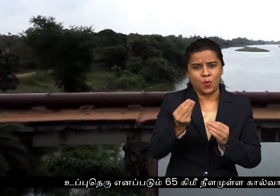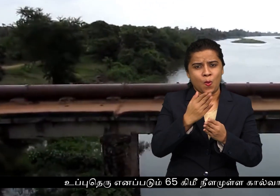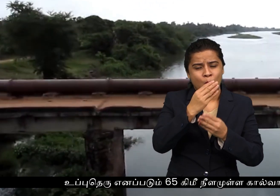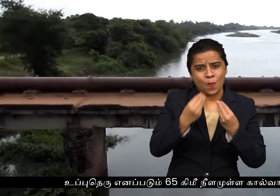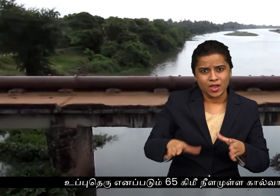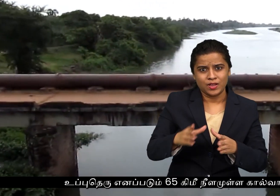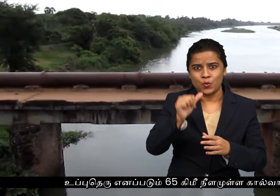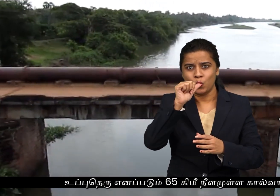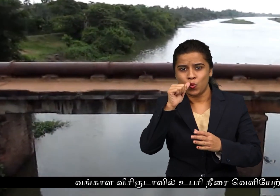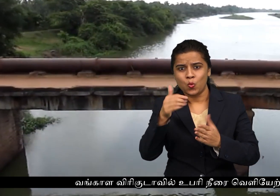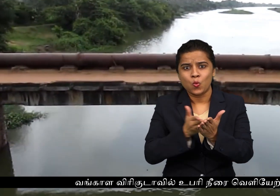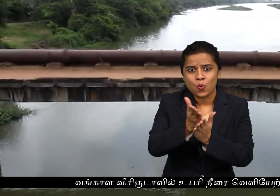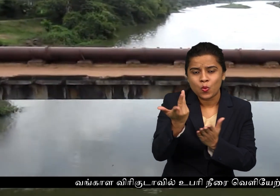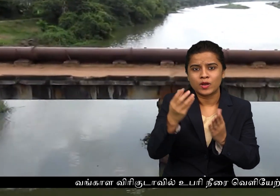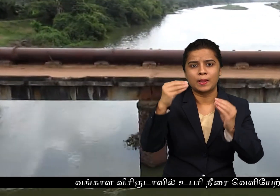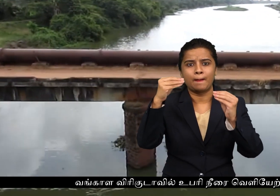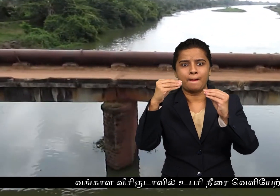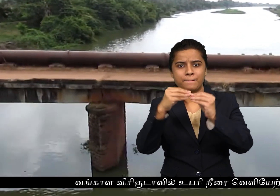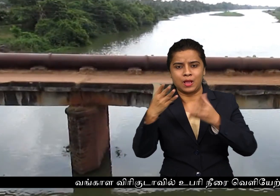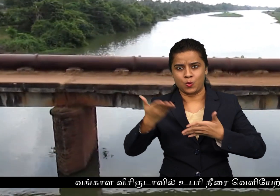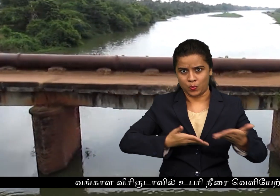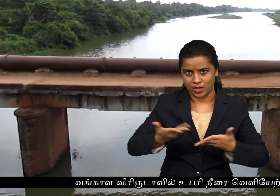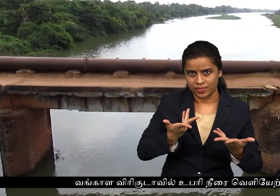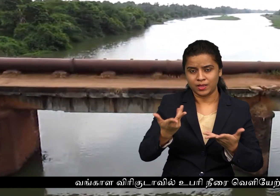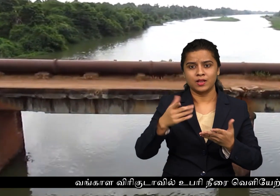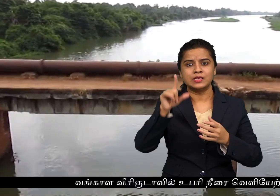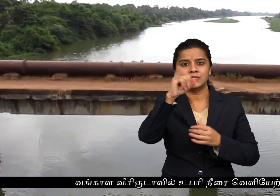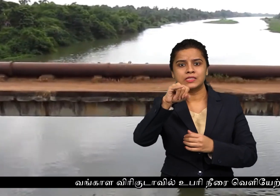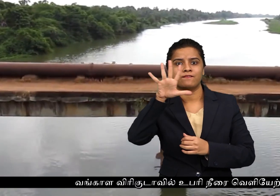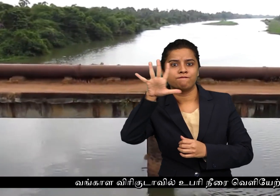கால்வாய் வழியாக வங்காள விரிகுடாவில் உபரி நீரை வெளியேற்றுகிறது.